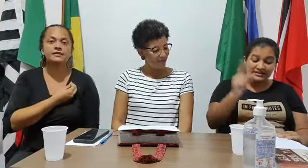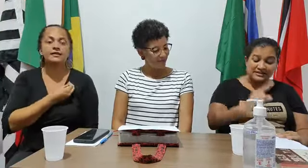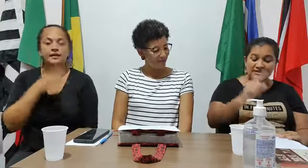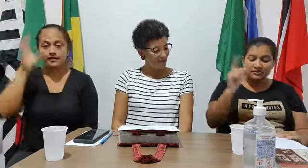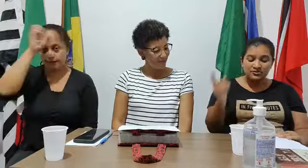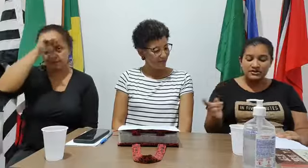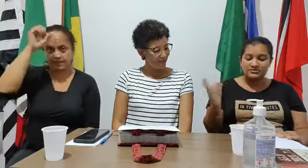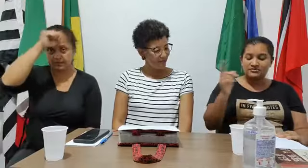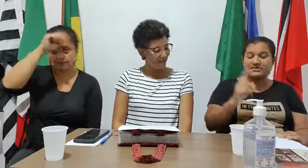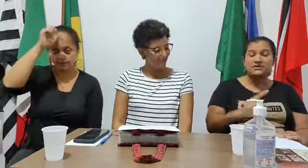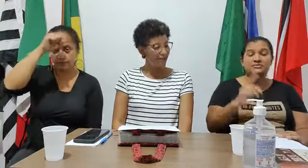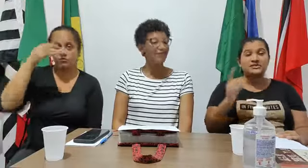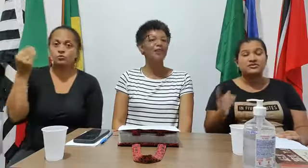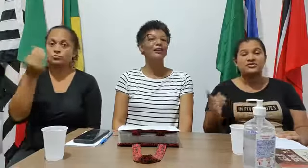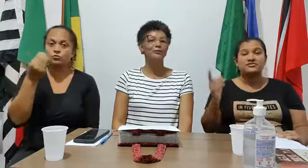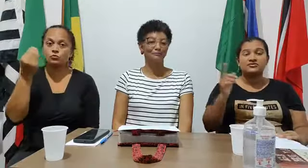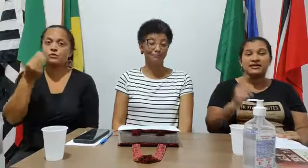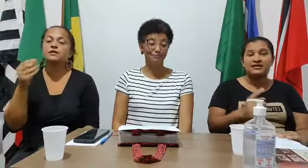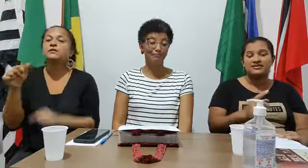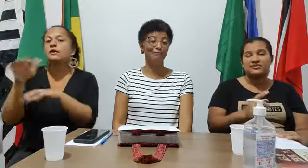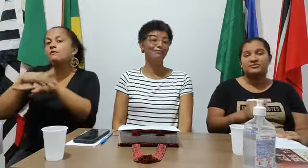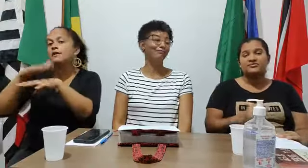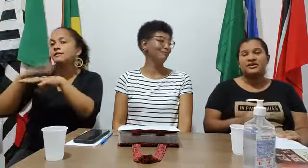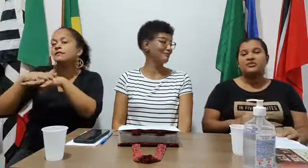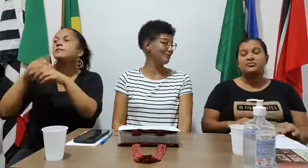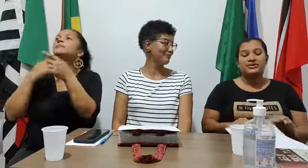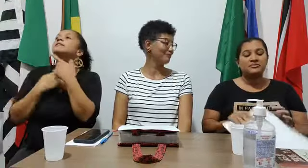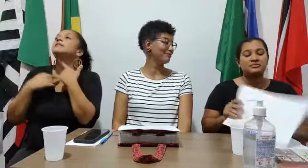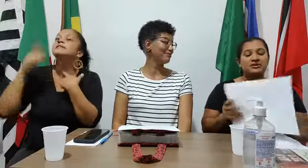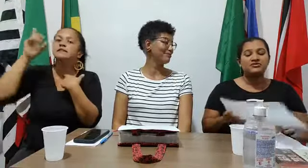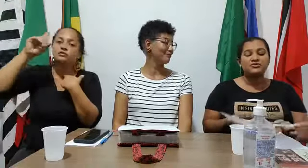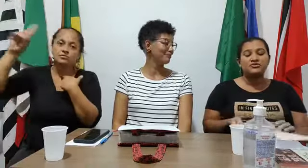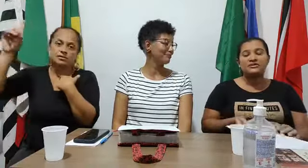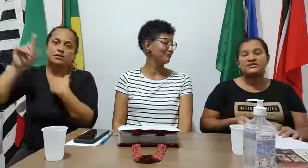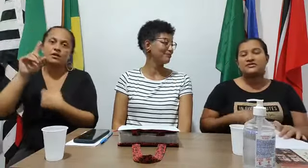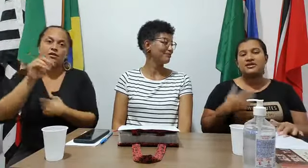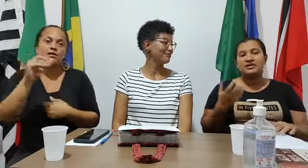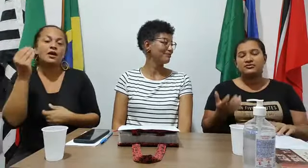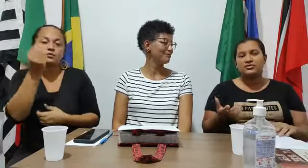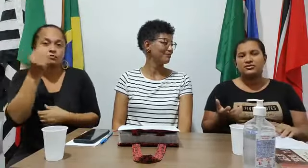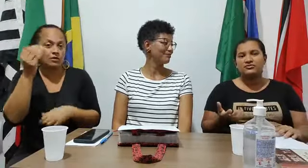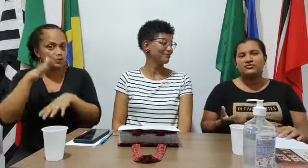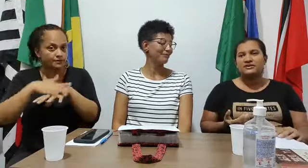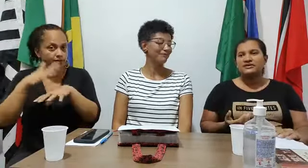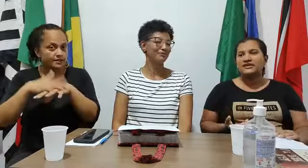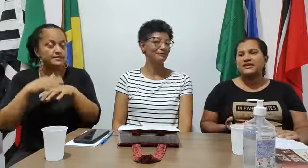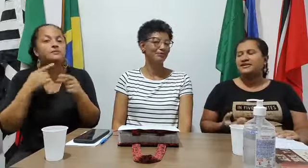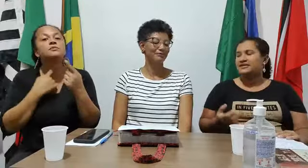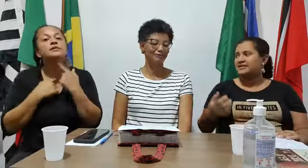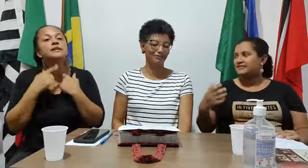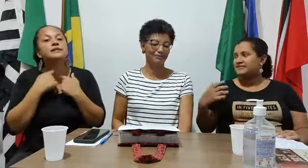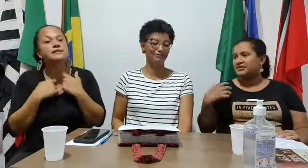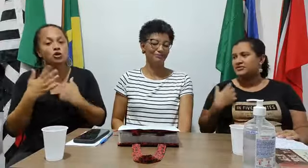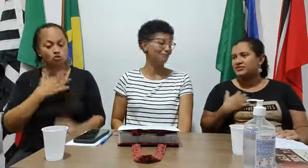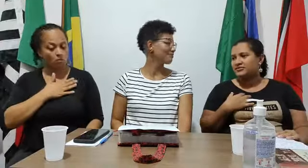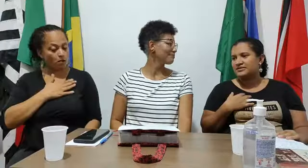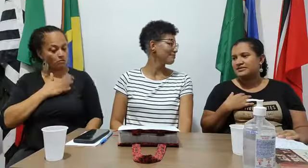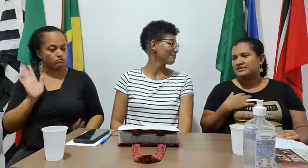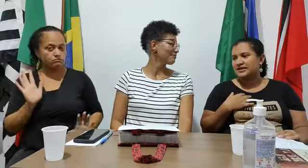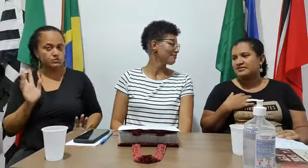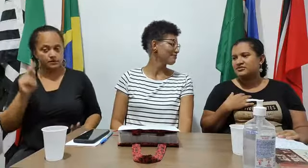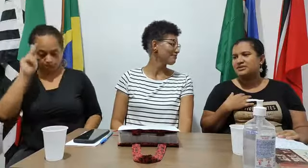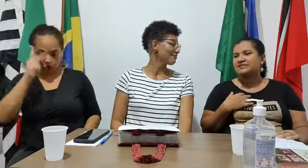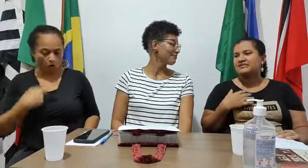Deus, não quando fazemos a nossa vontade. Porque a Bíblia diz que o coração é enganoso, né? E eu não sei